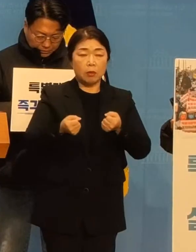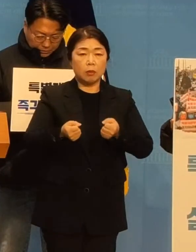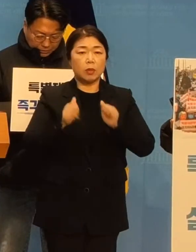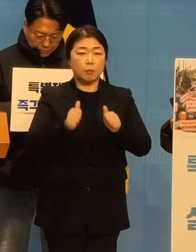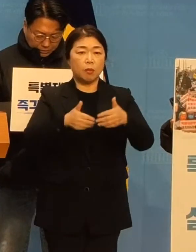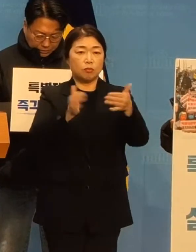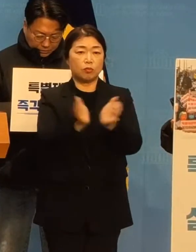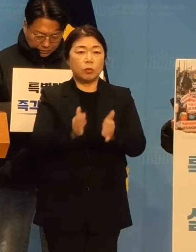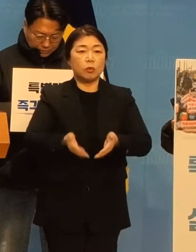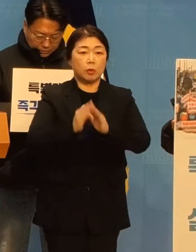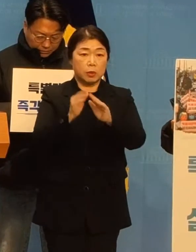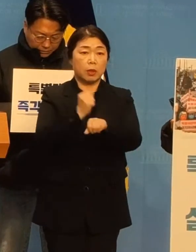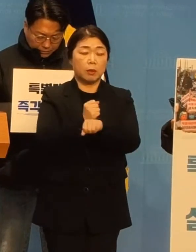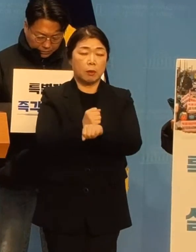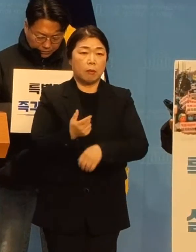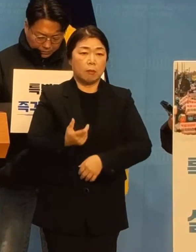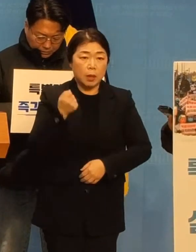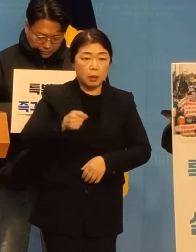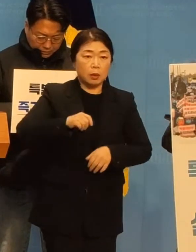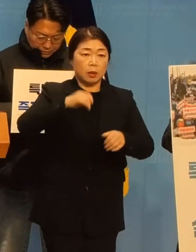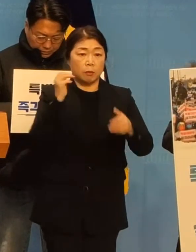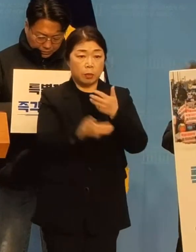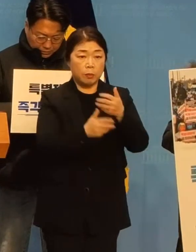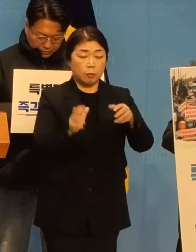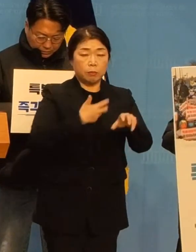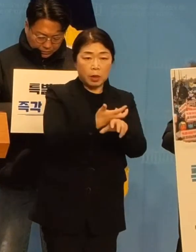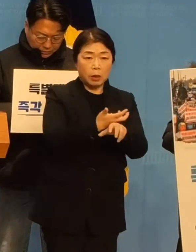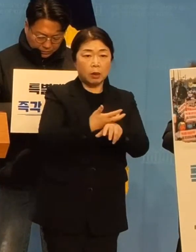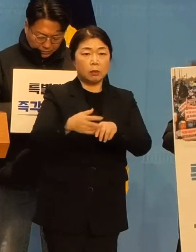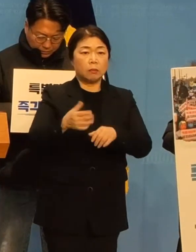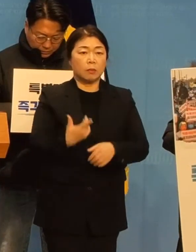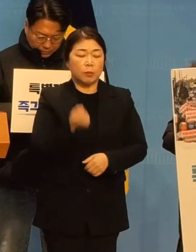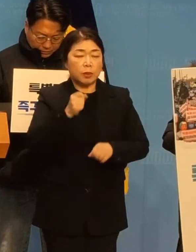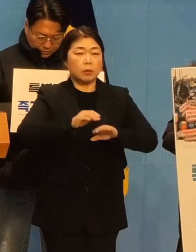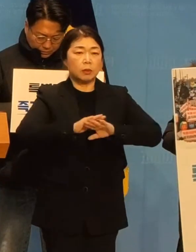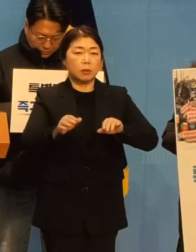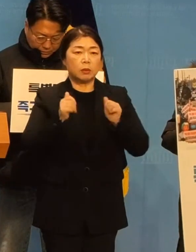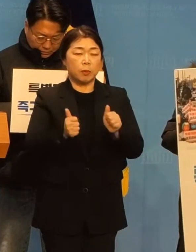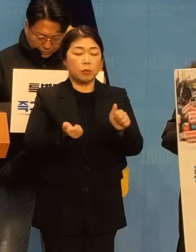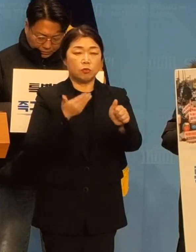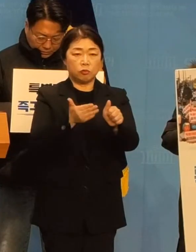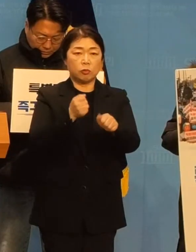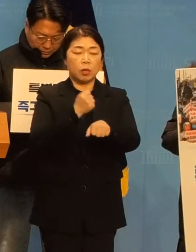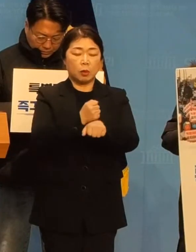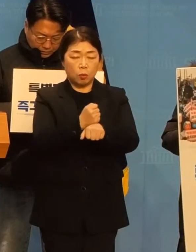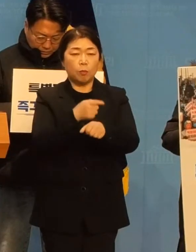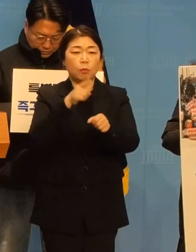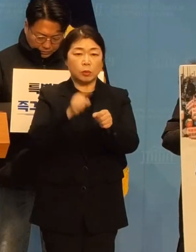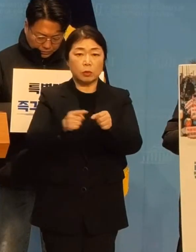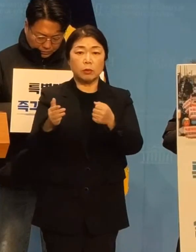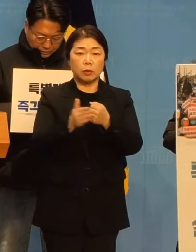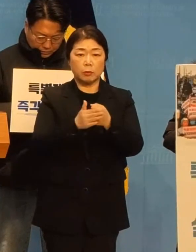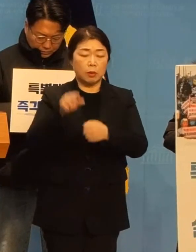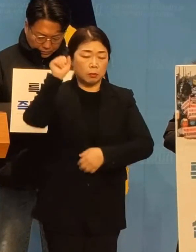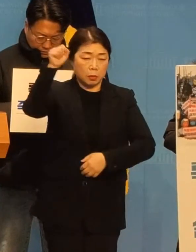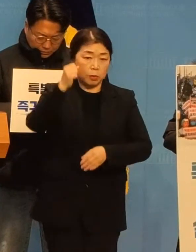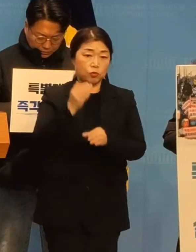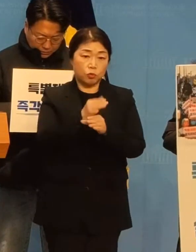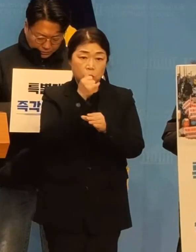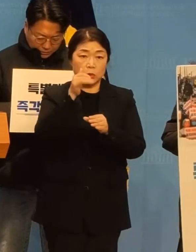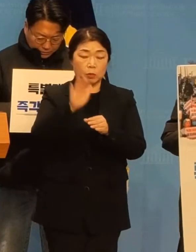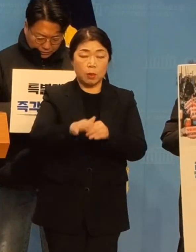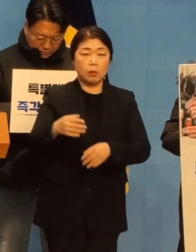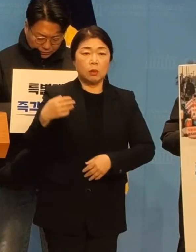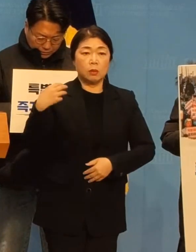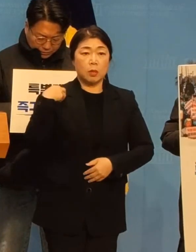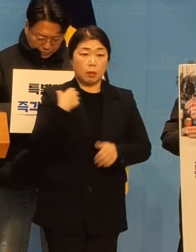실현하라는 요구를 가지고 매일매일 촛불을 들고 싸우고 있습니다. 그럼에도 불구하고 그 책임을